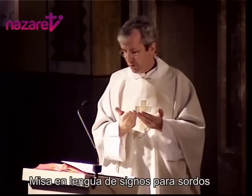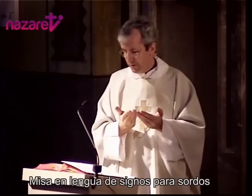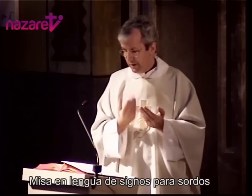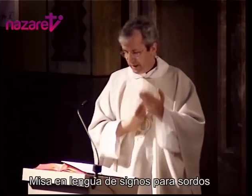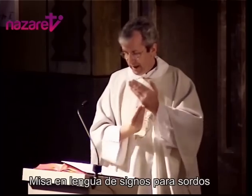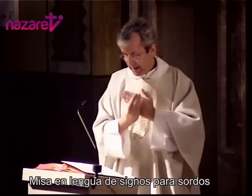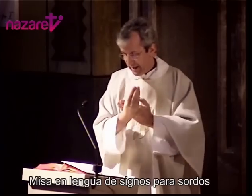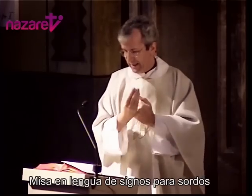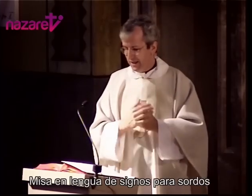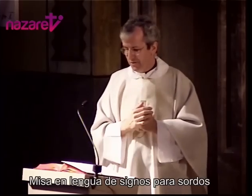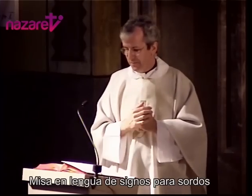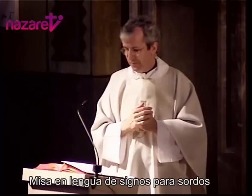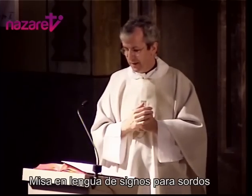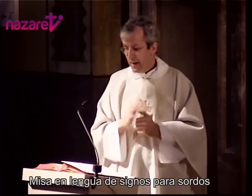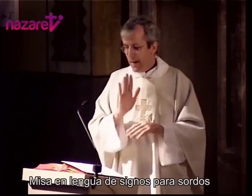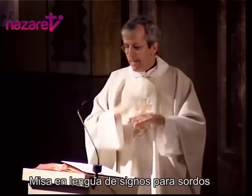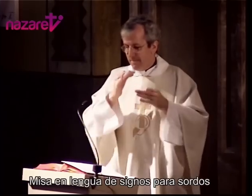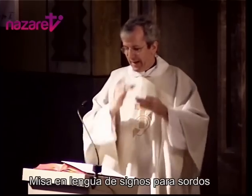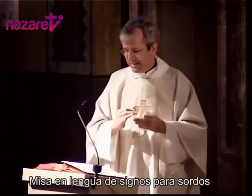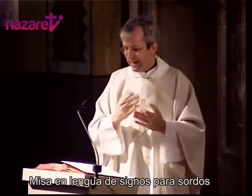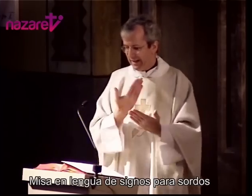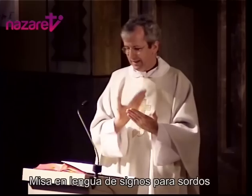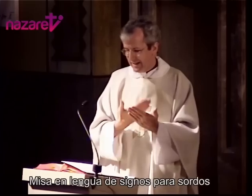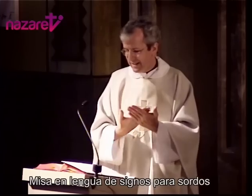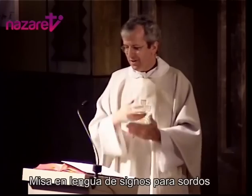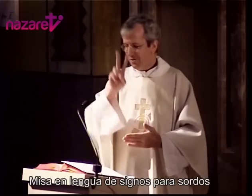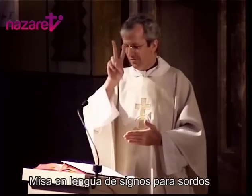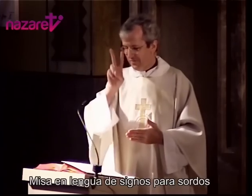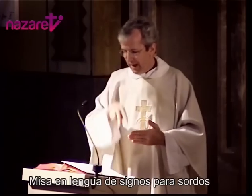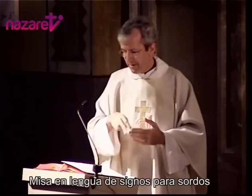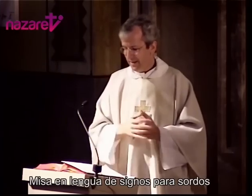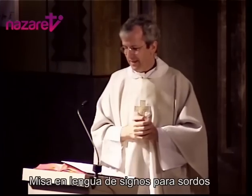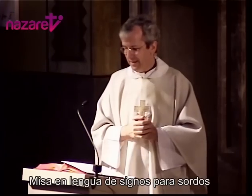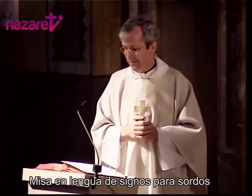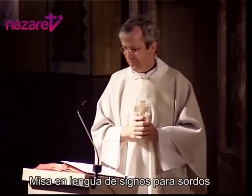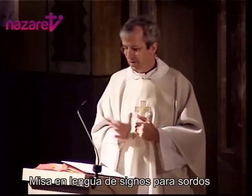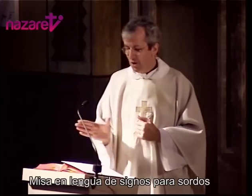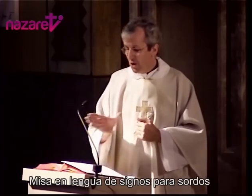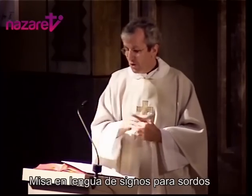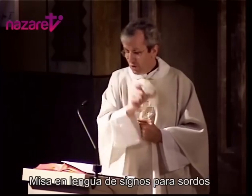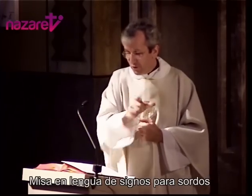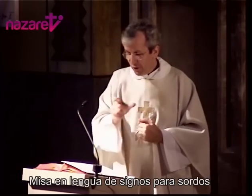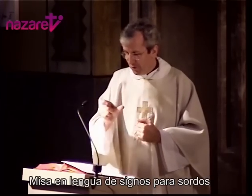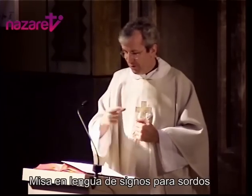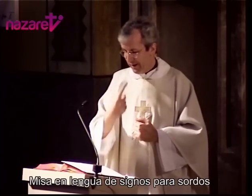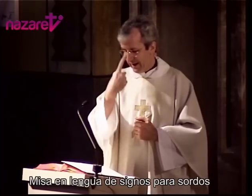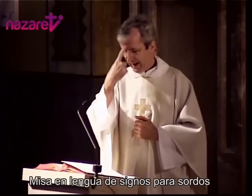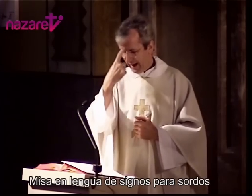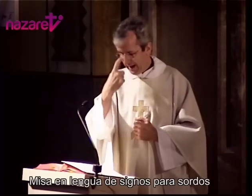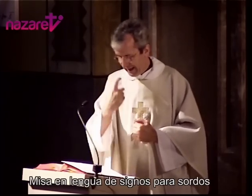y he nacido, para ser testigo de la verdad. Todo el que